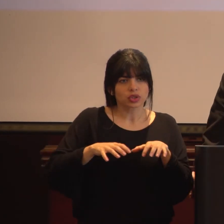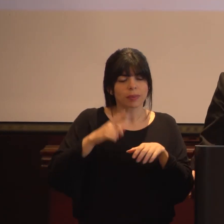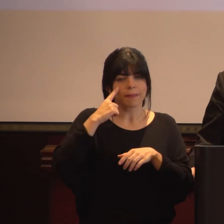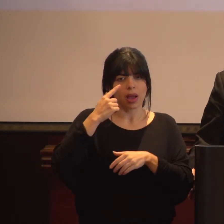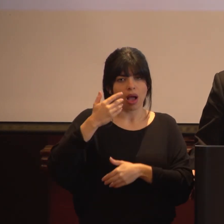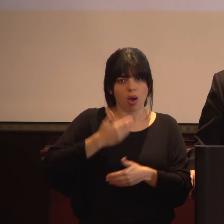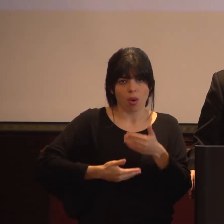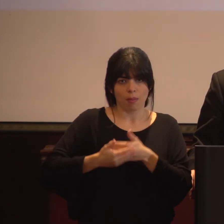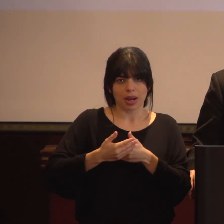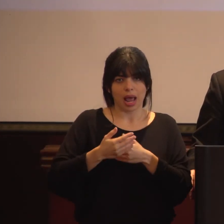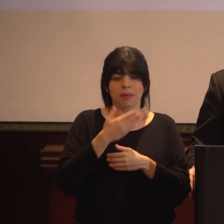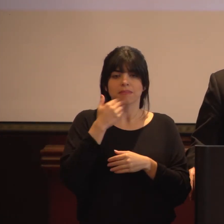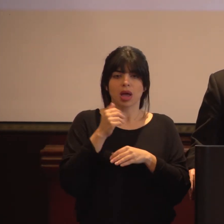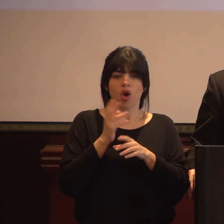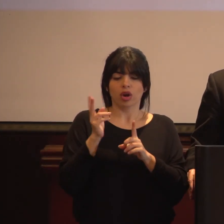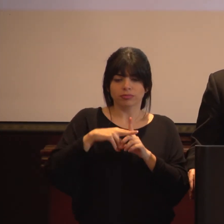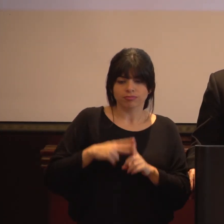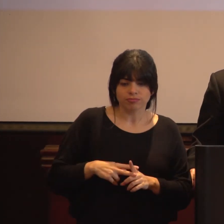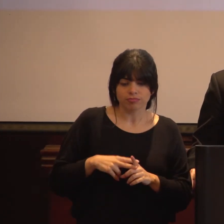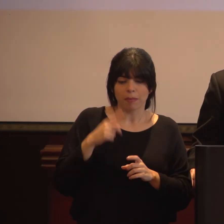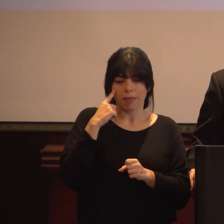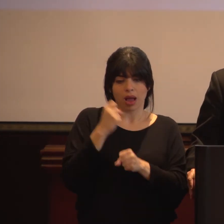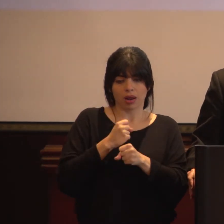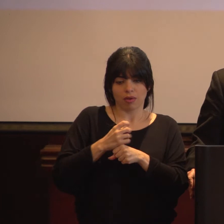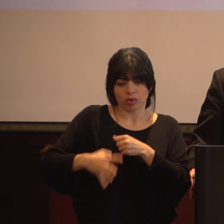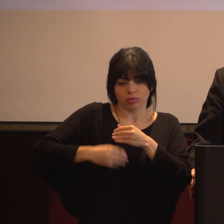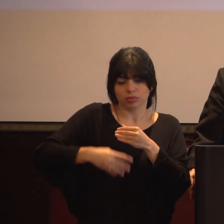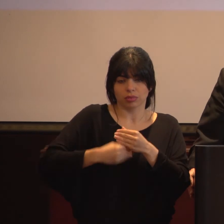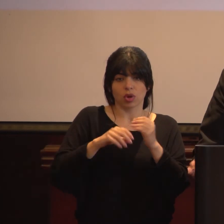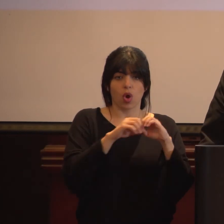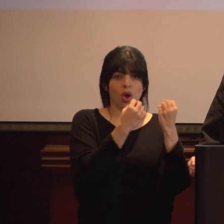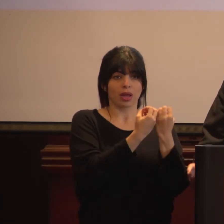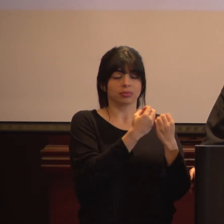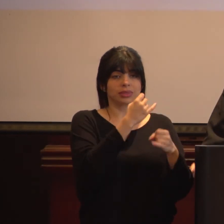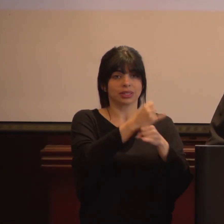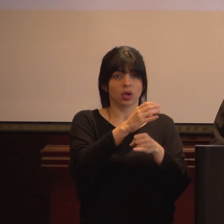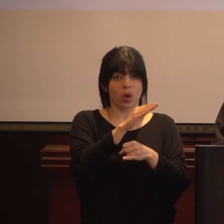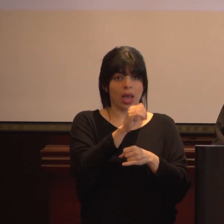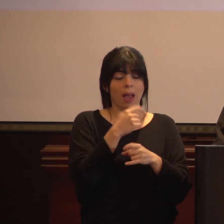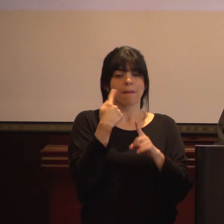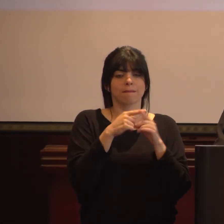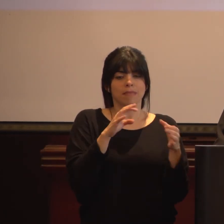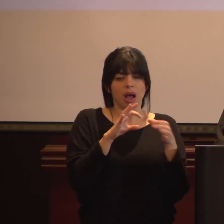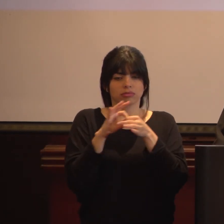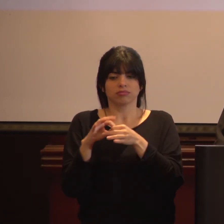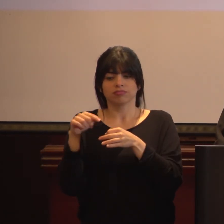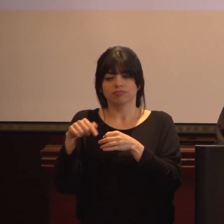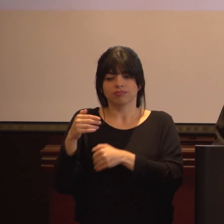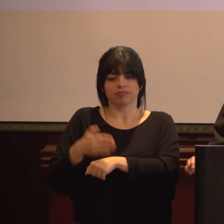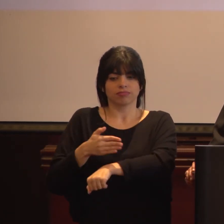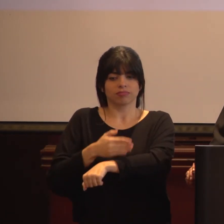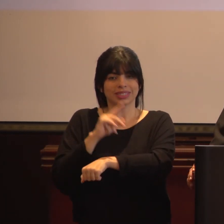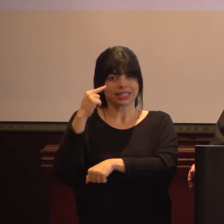cooperación y mejores prácticas integrarlas con las labores de los órganos organismos y entidades de la oea y vincularlos con los avances en los